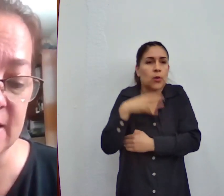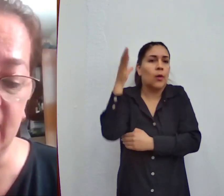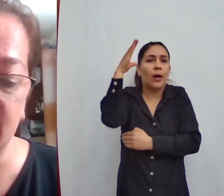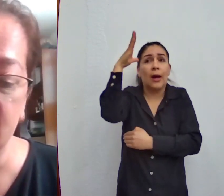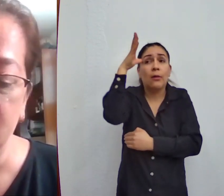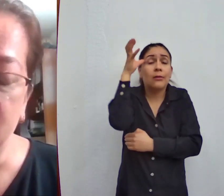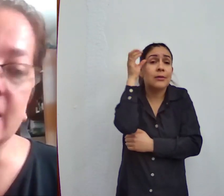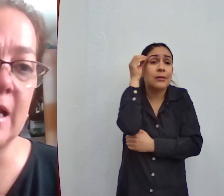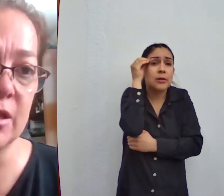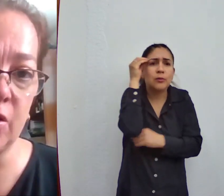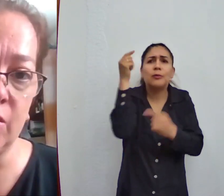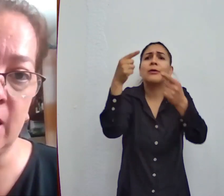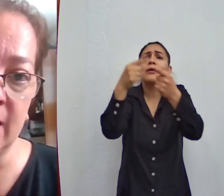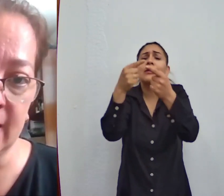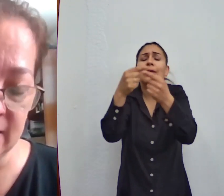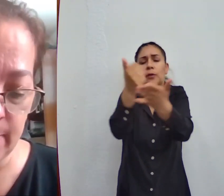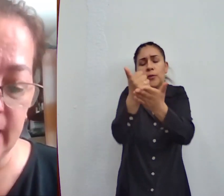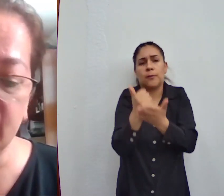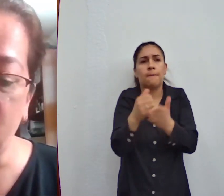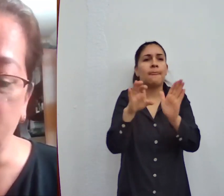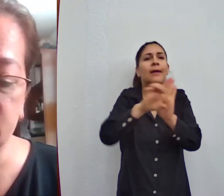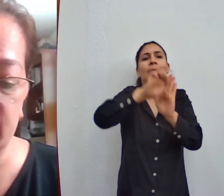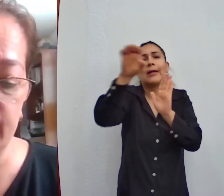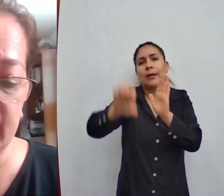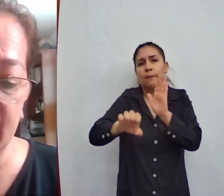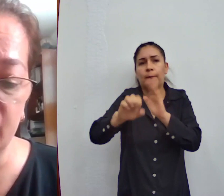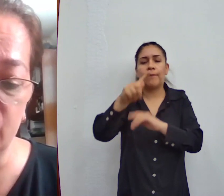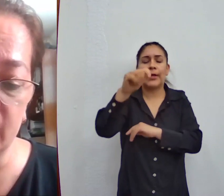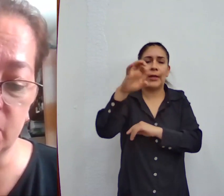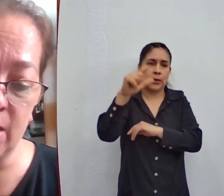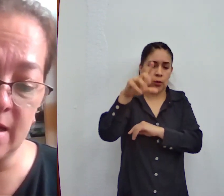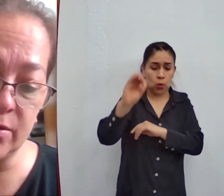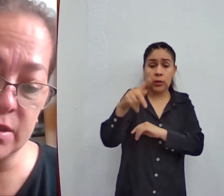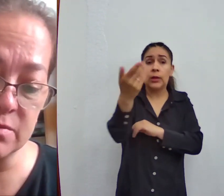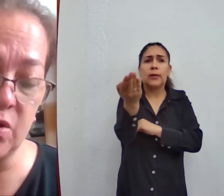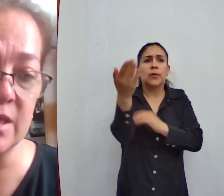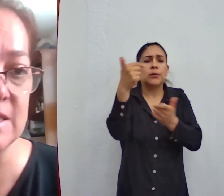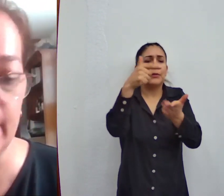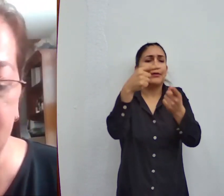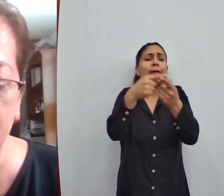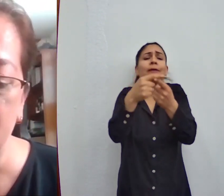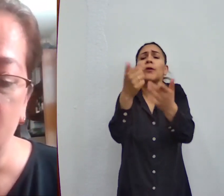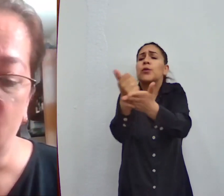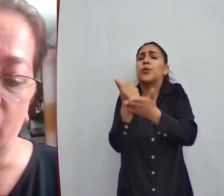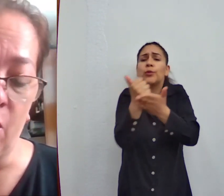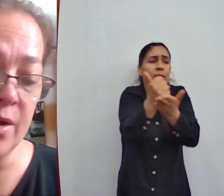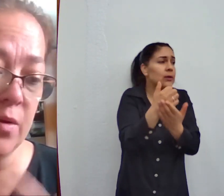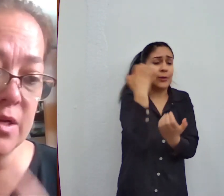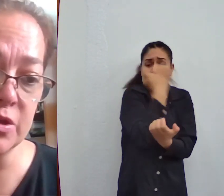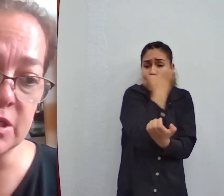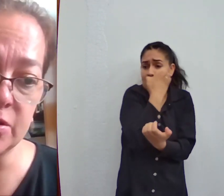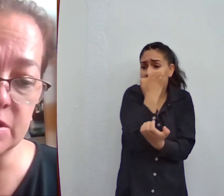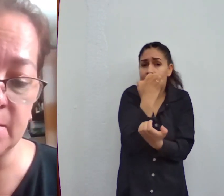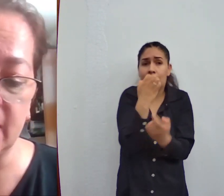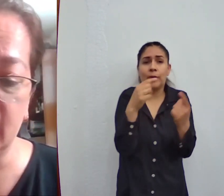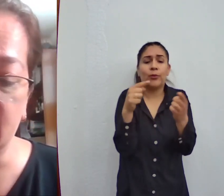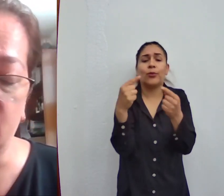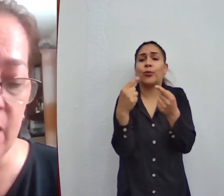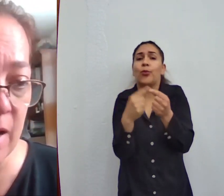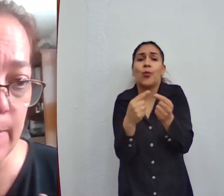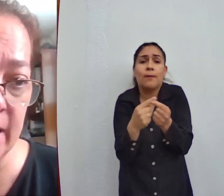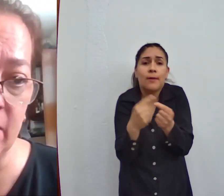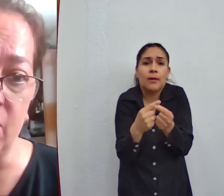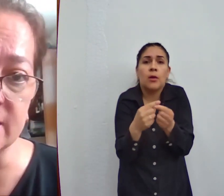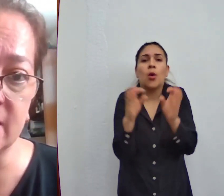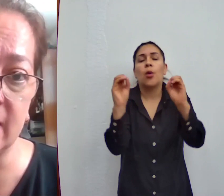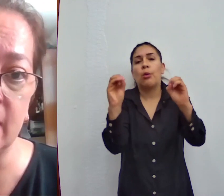ya sepa que está el Teletón en Ecatepec, o sepa que hay una escuela de autismo en Atizapán, o hay una asociación civil